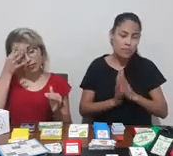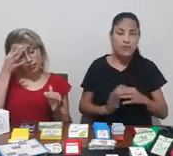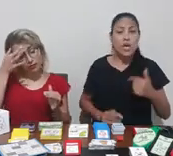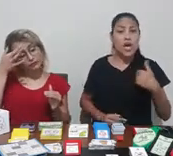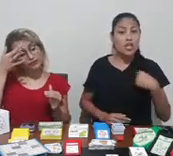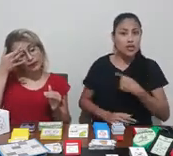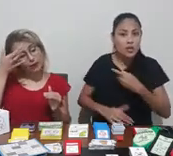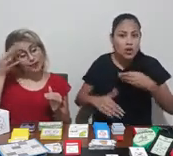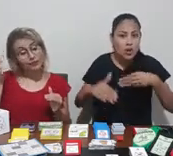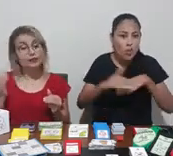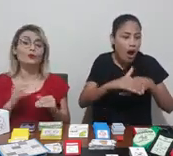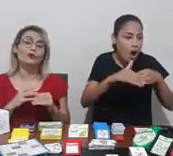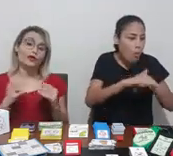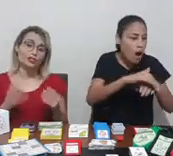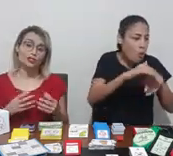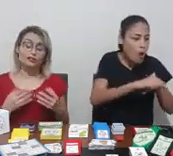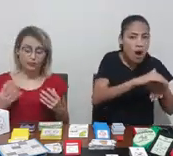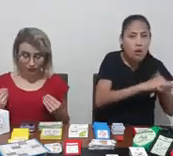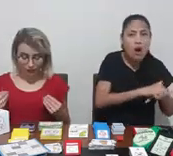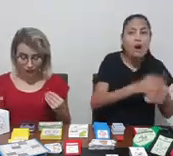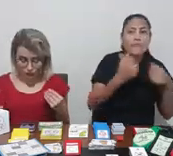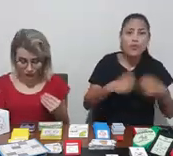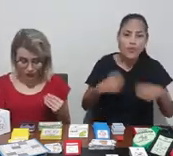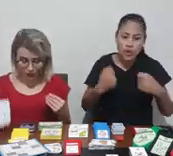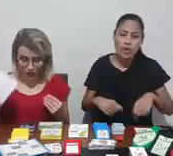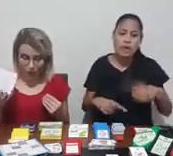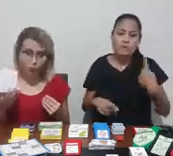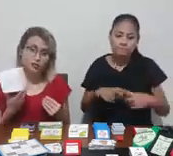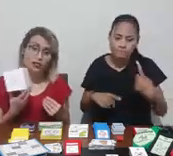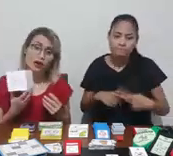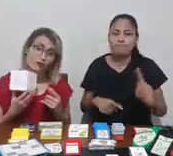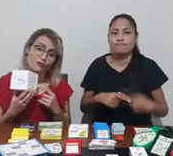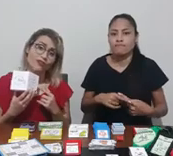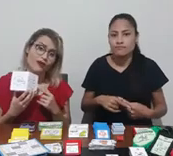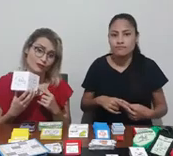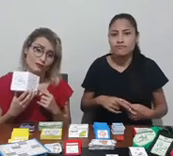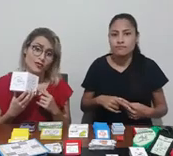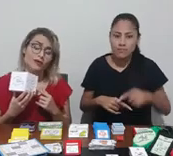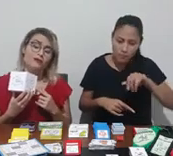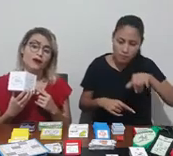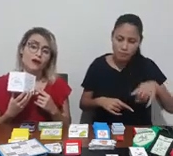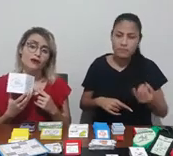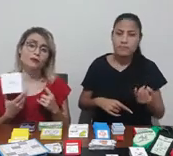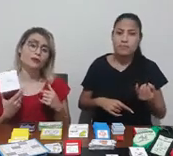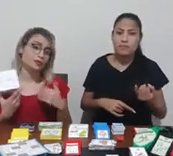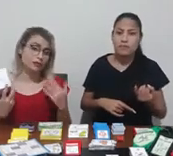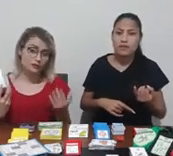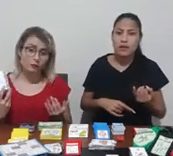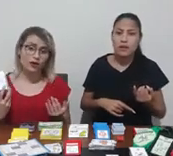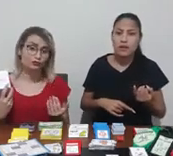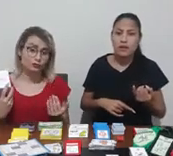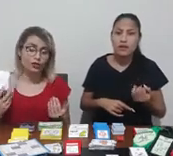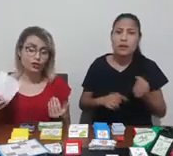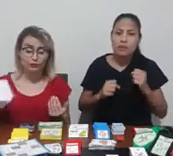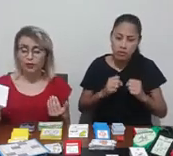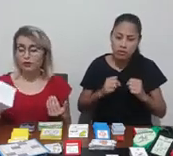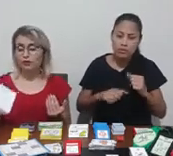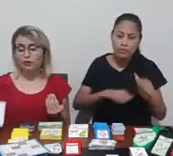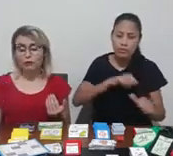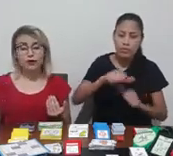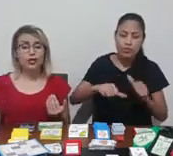verdade a gente vai guardando porque a gente entende que todo material pode ser reaproveitado, tá? E pode se transformar num